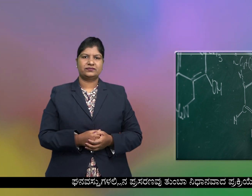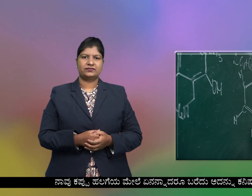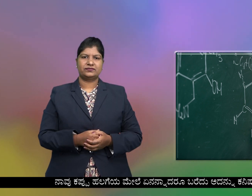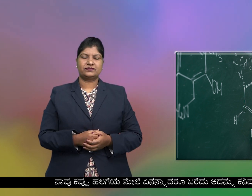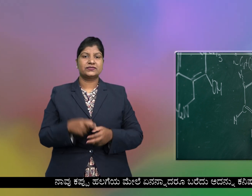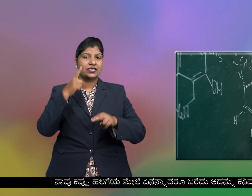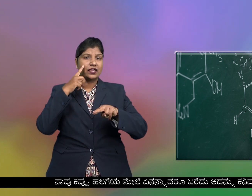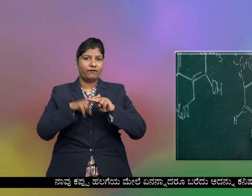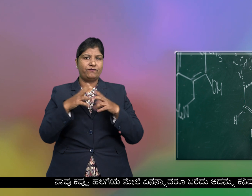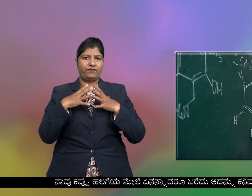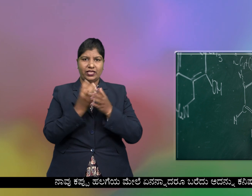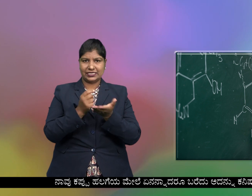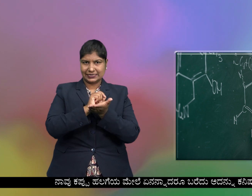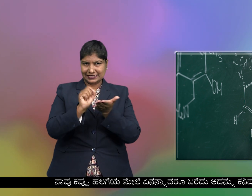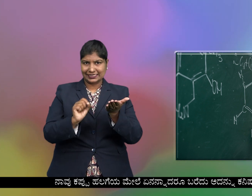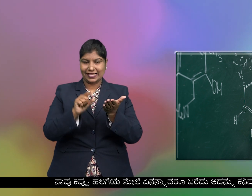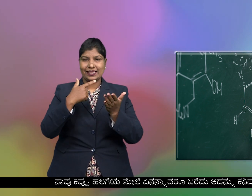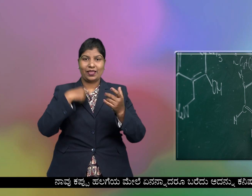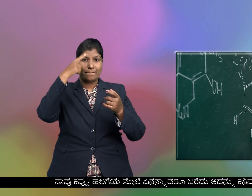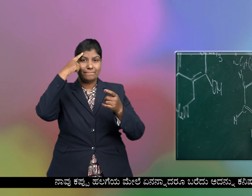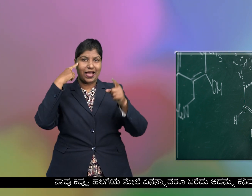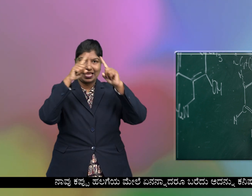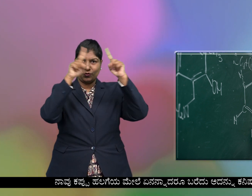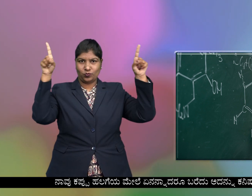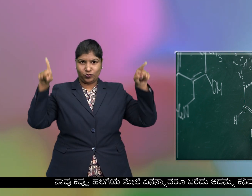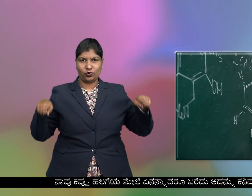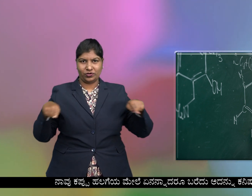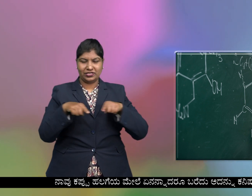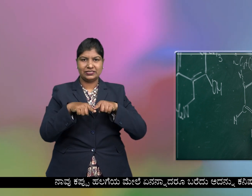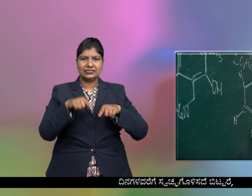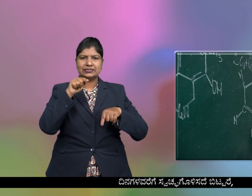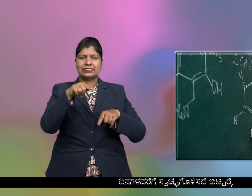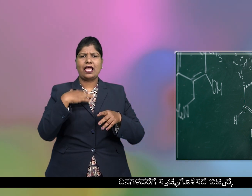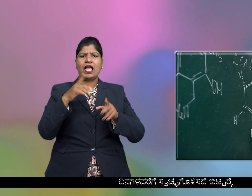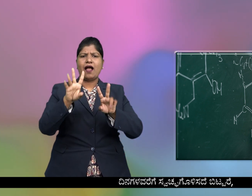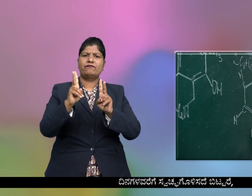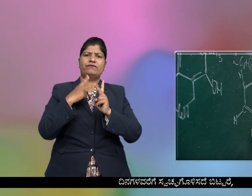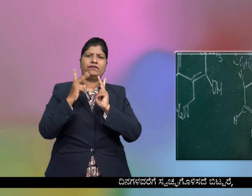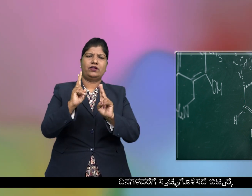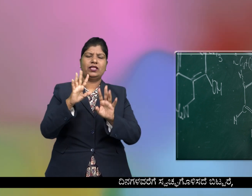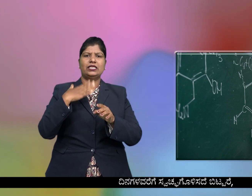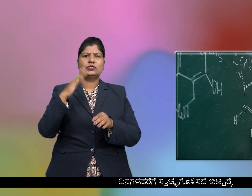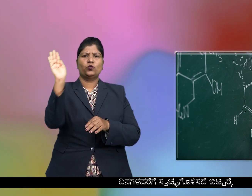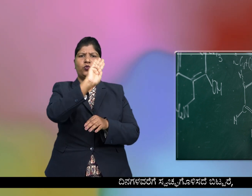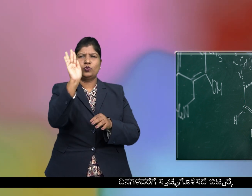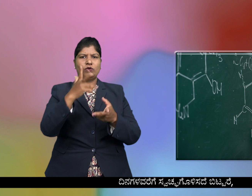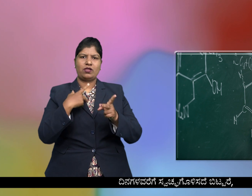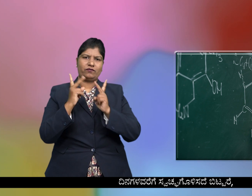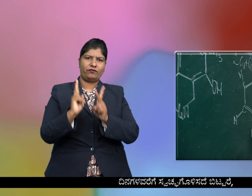ನಾವು ಕಪ್ಪು ಹಲಗೆಯ ಮೇಲೆ ಏನನ್ನಾದರೂ ಬರೆದು ಅದನ್ನ ಕನಿಷ್ಠ 10 ರಿಂದ 15 ದಿನಗಳವರೆಗೆ ಸ್ವಚ್ಛಗೊಳಿಸದೆ ಬಿಟ್ಟರೆ